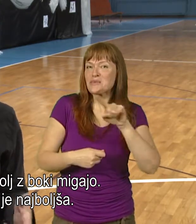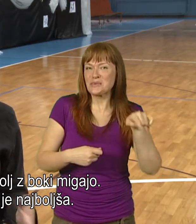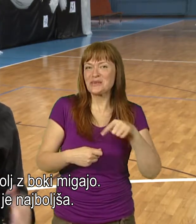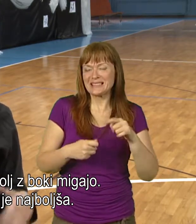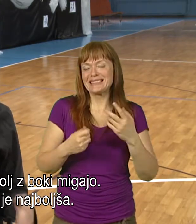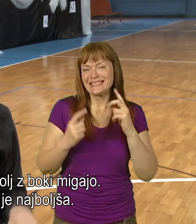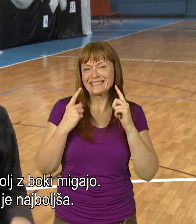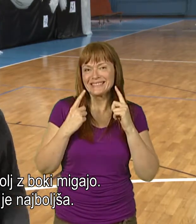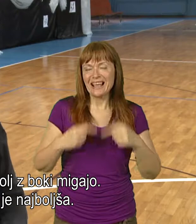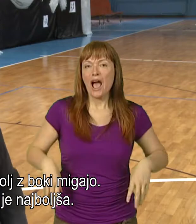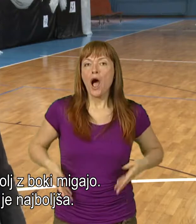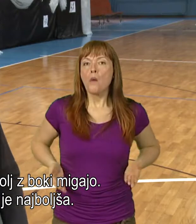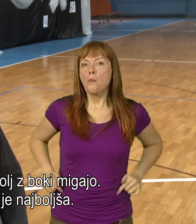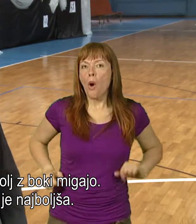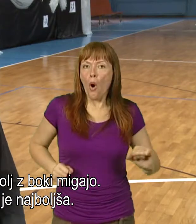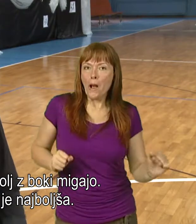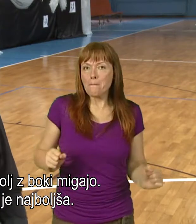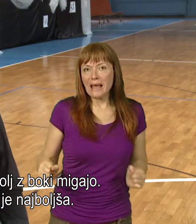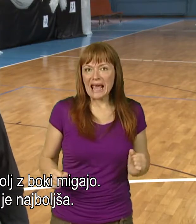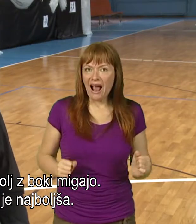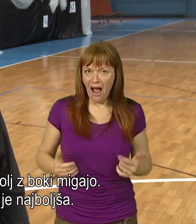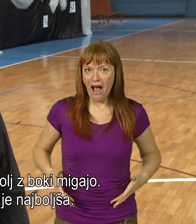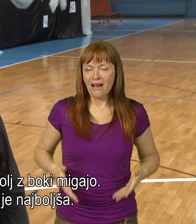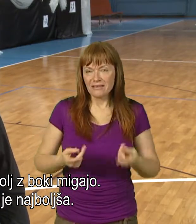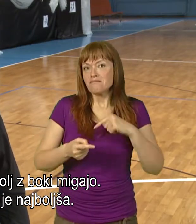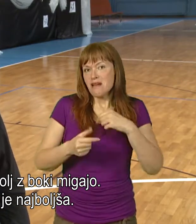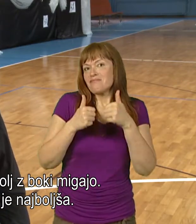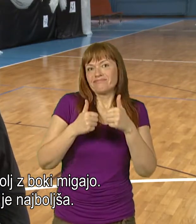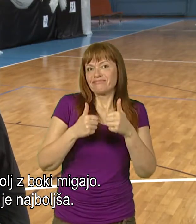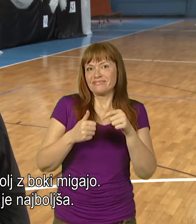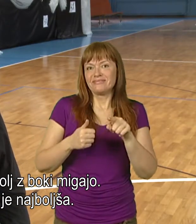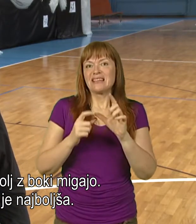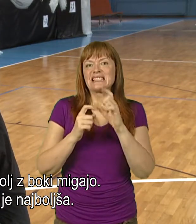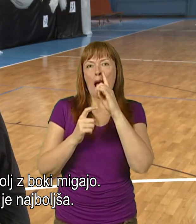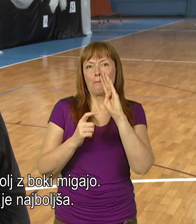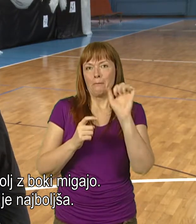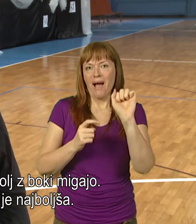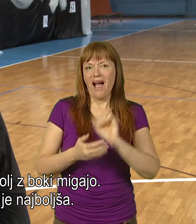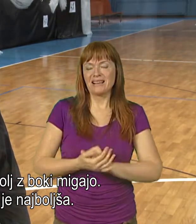pa bolj z boki mi ga in tako, samba mi je the best.